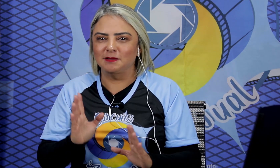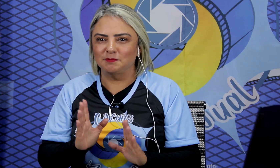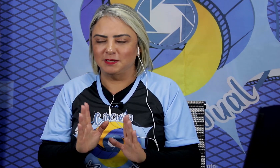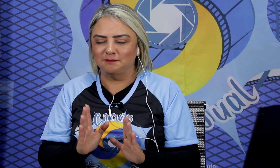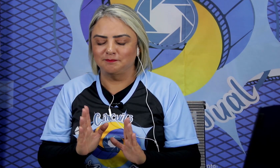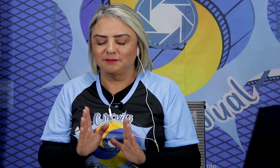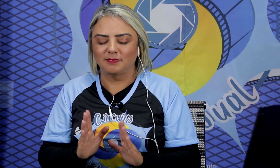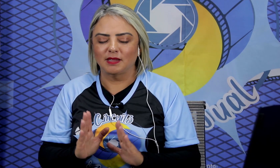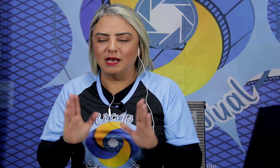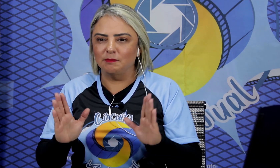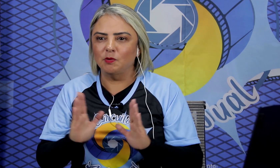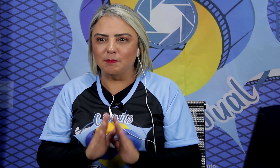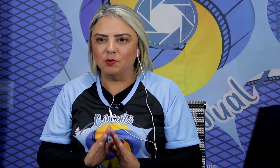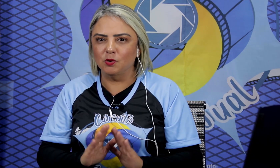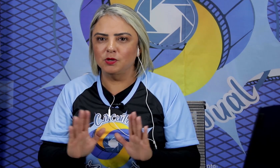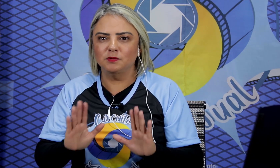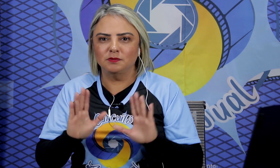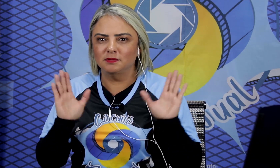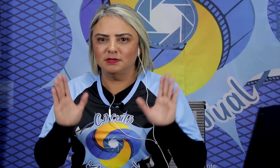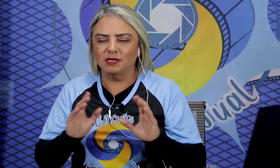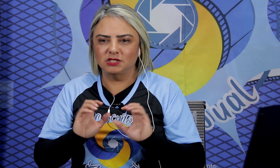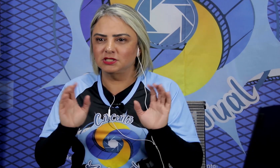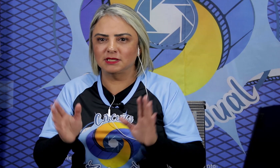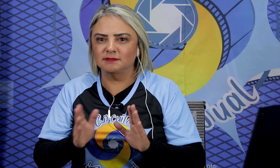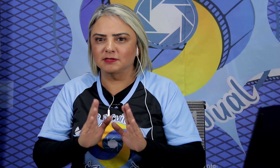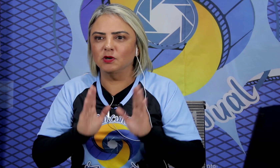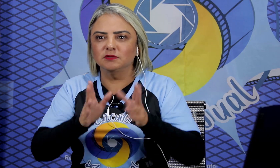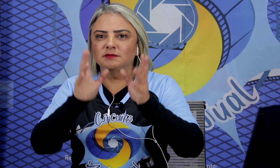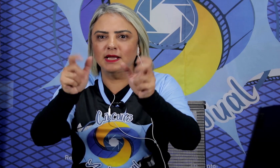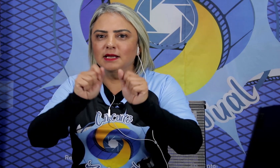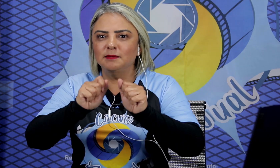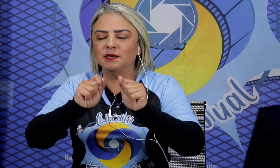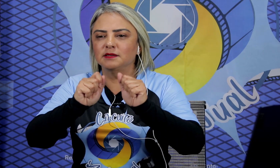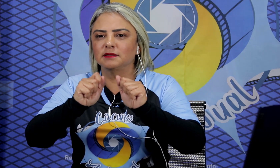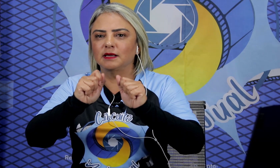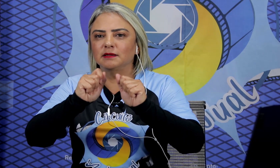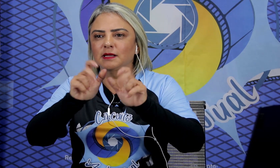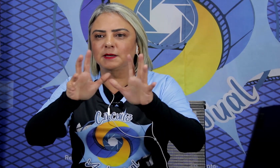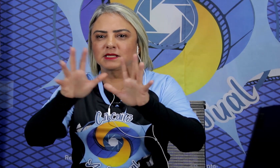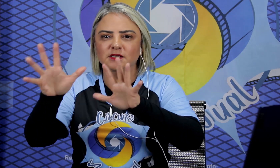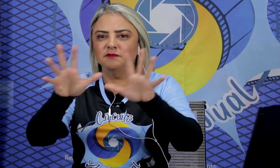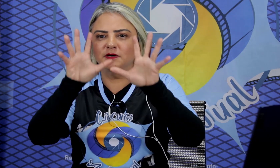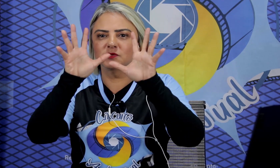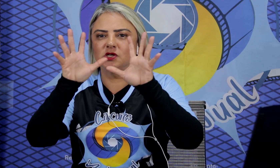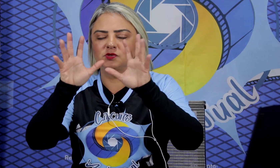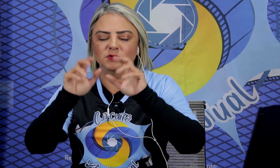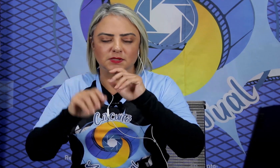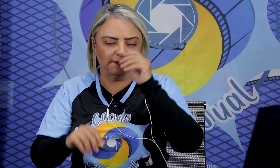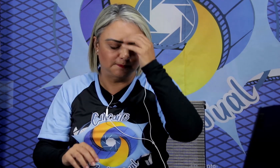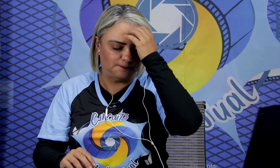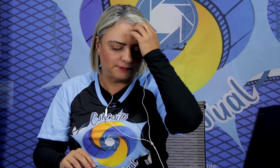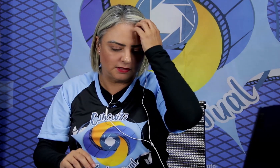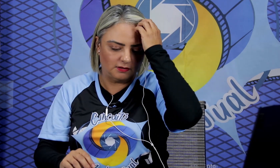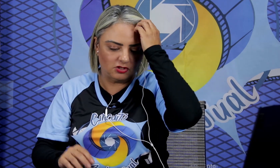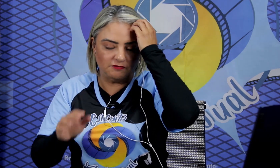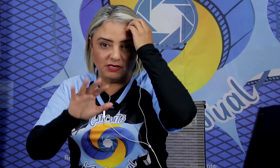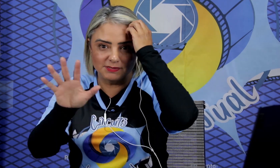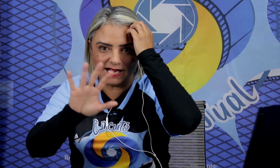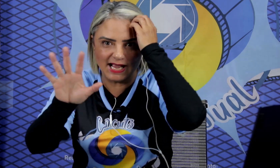sempre. Ela é meu apoio e a gente... Quando tem interpretação, vamos nós duas. Nós já viramos a cara